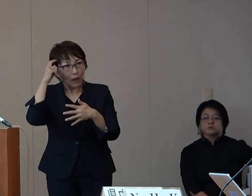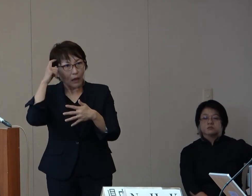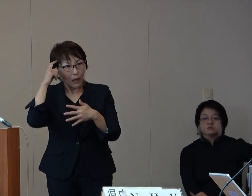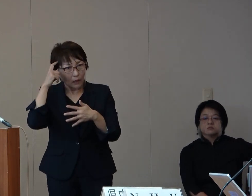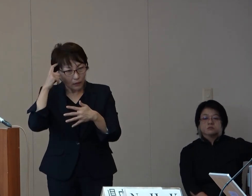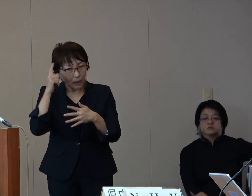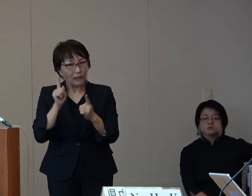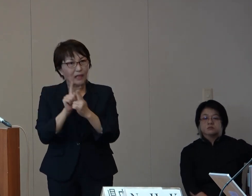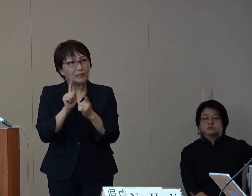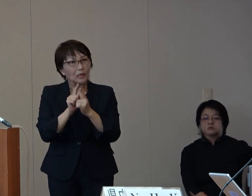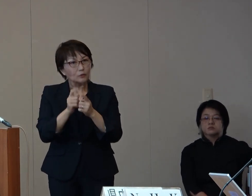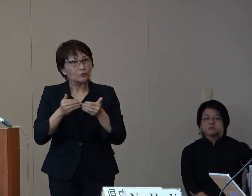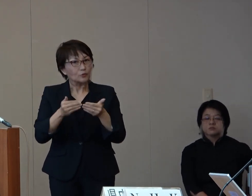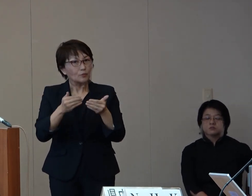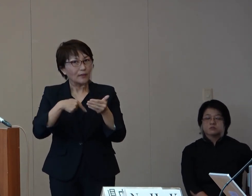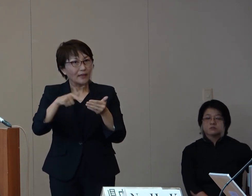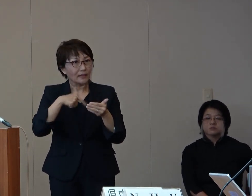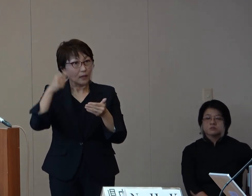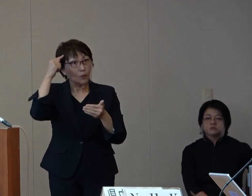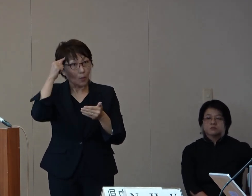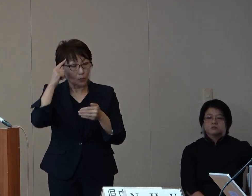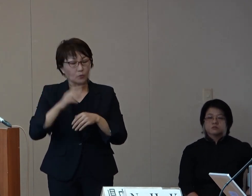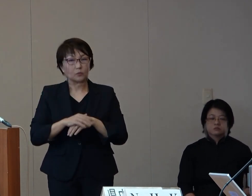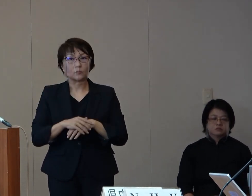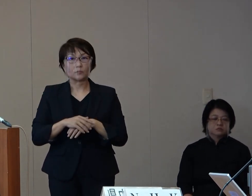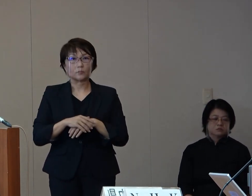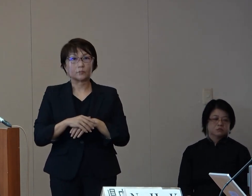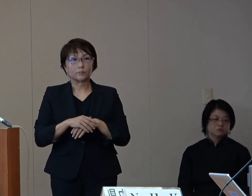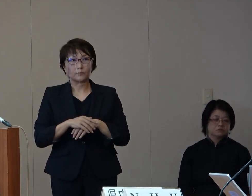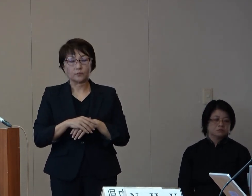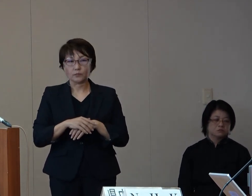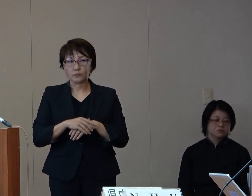し部分があるん